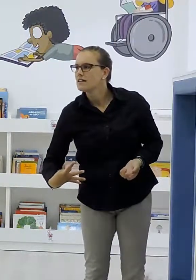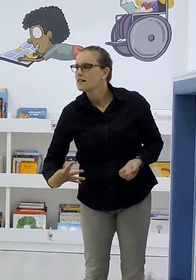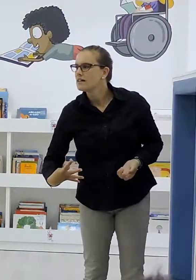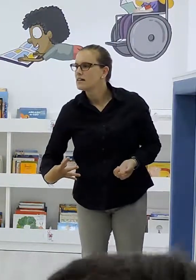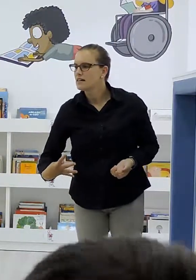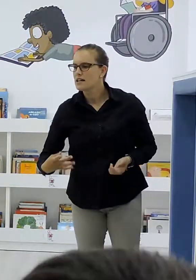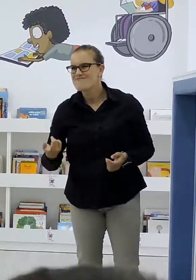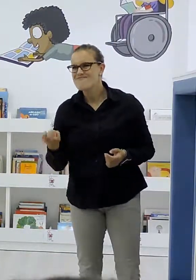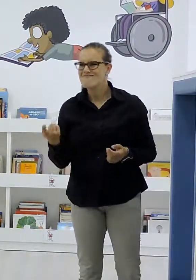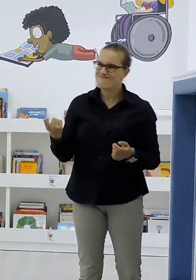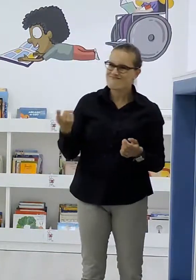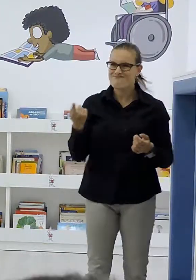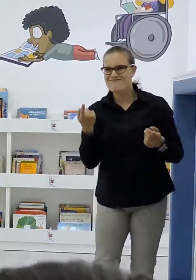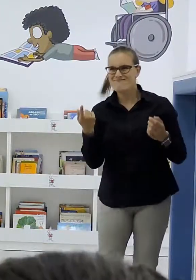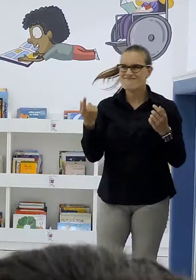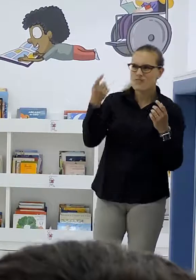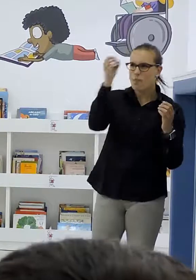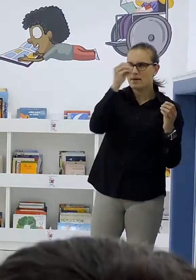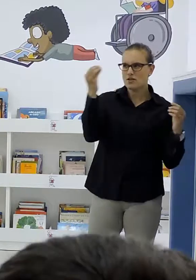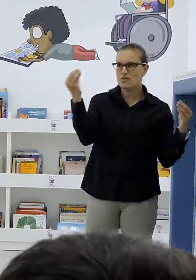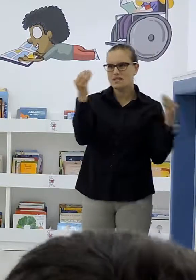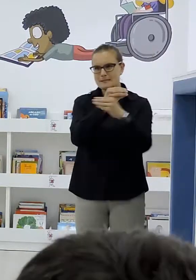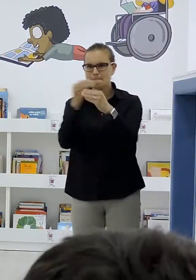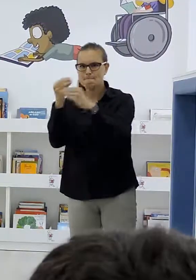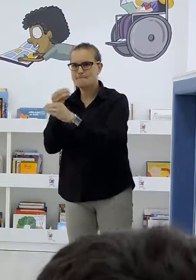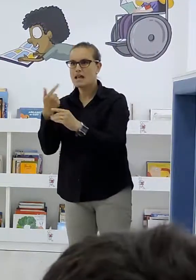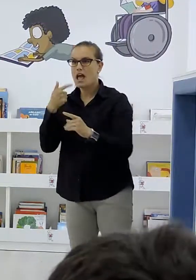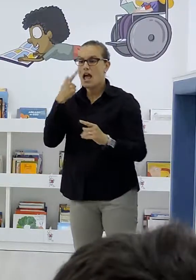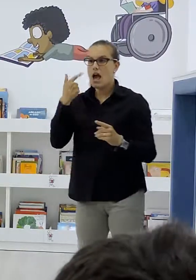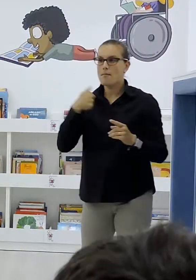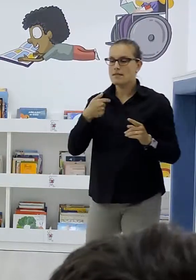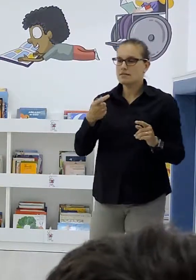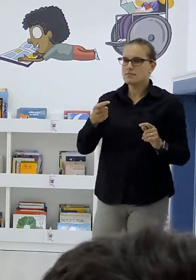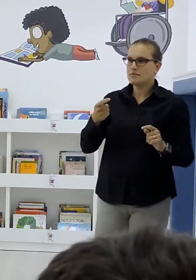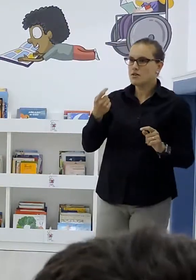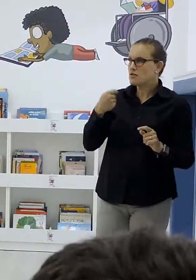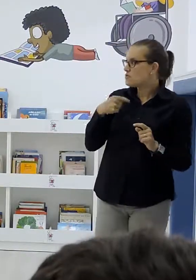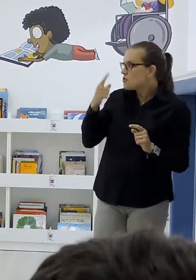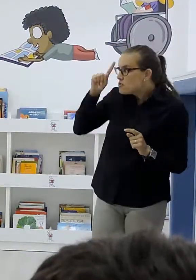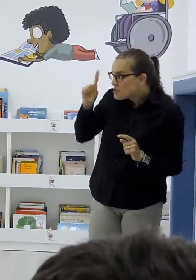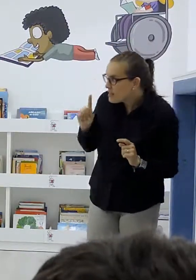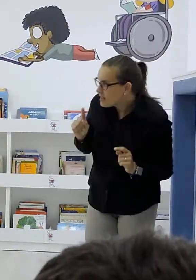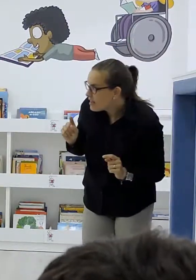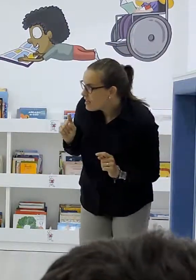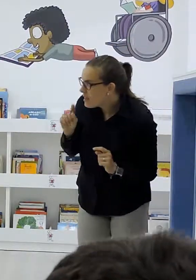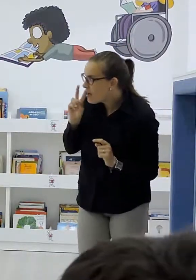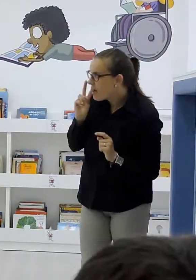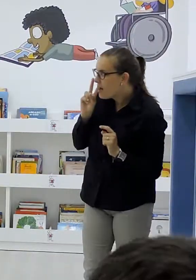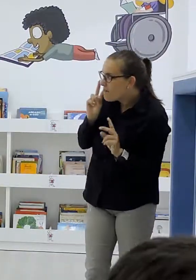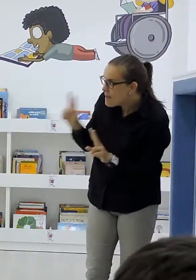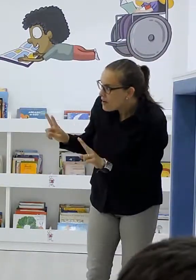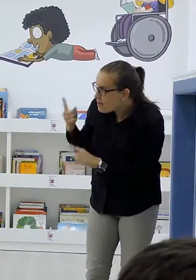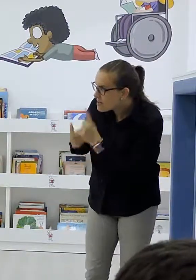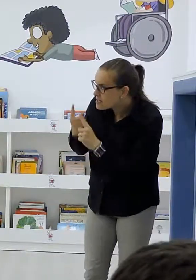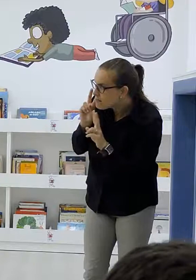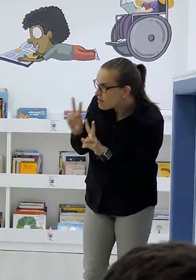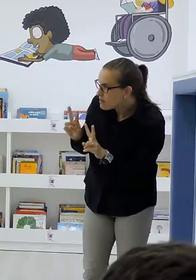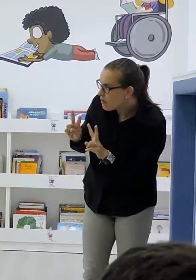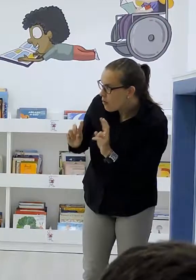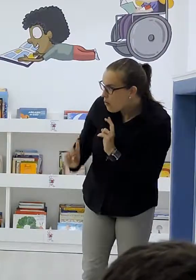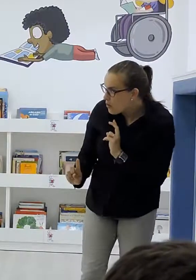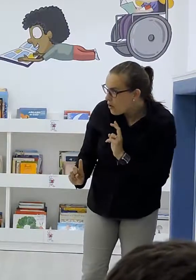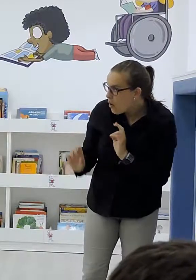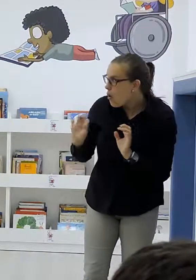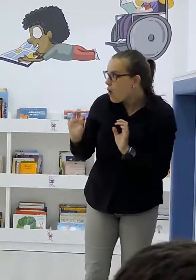Bueno, hay un poco de división de opiniones, ¿no? Yo a veces mismo me sorprendo, porque yo a veces miro y a veces no sé por qué, pero a veces veo el